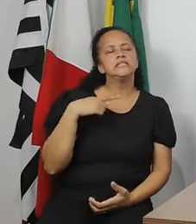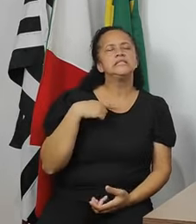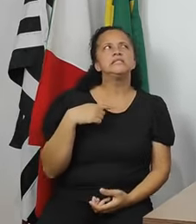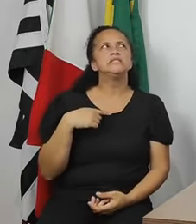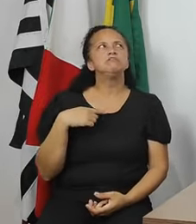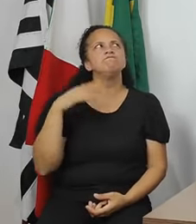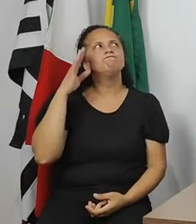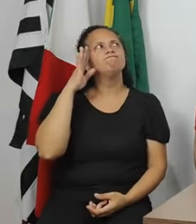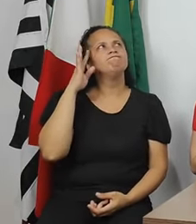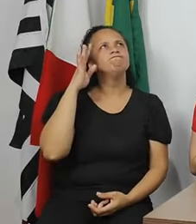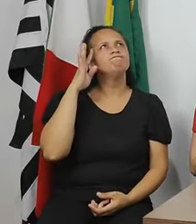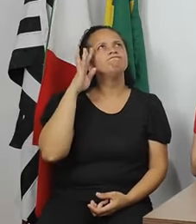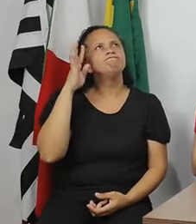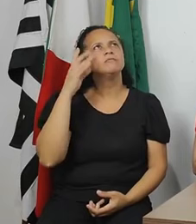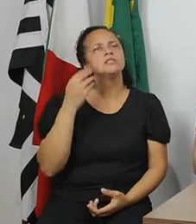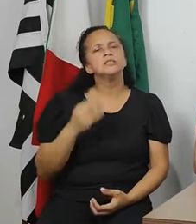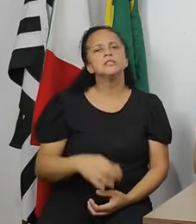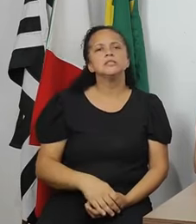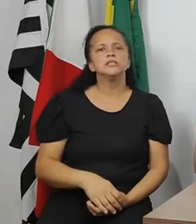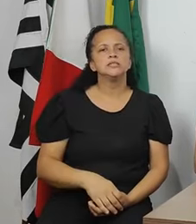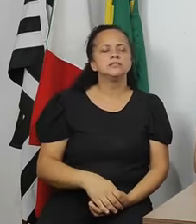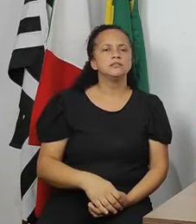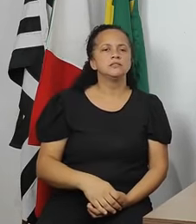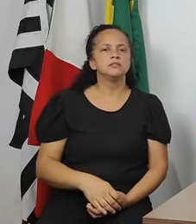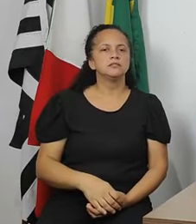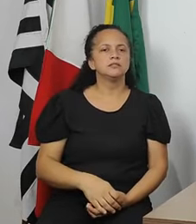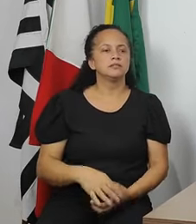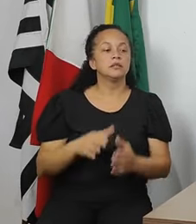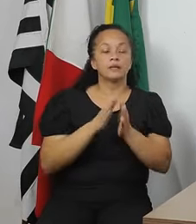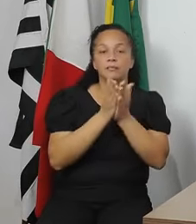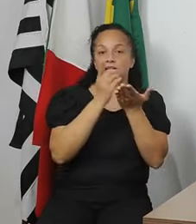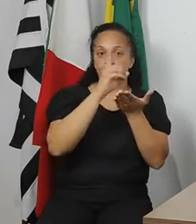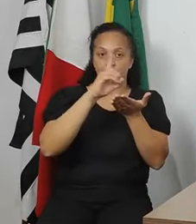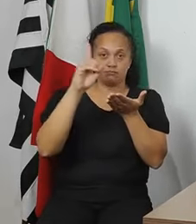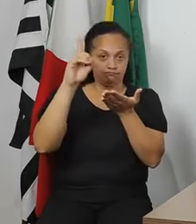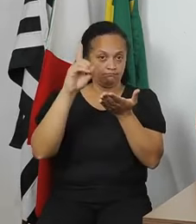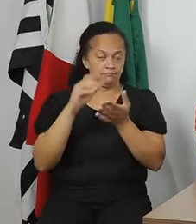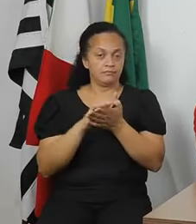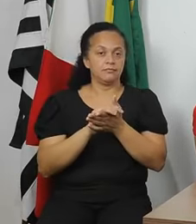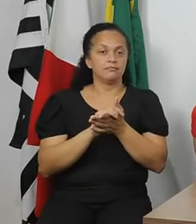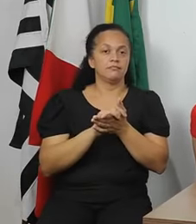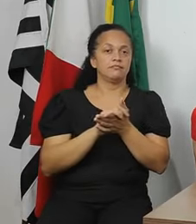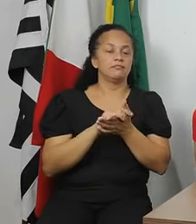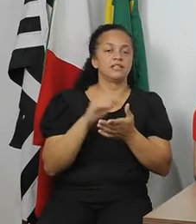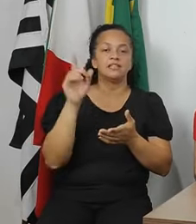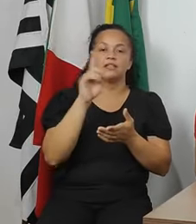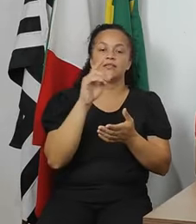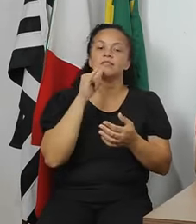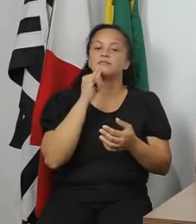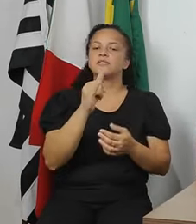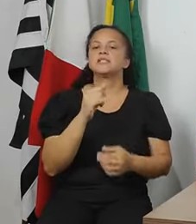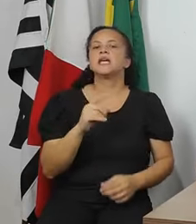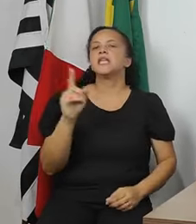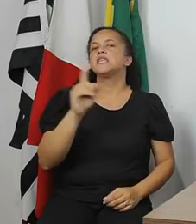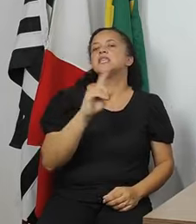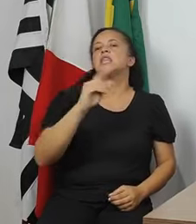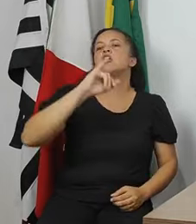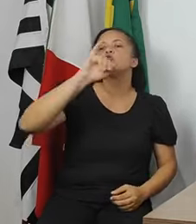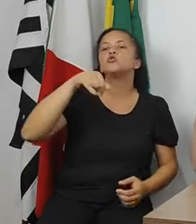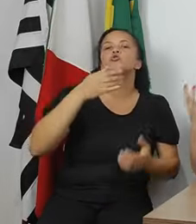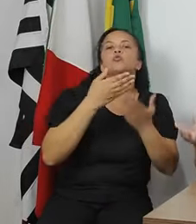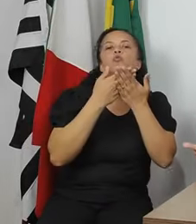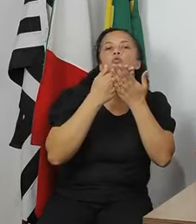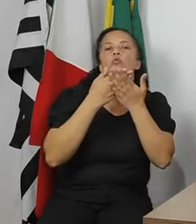ter, no seguinte sentido. A Bíblia não fala que não jejuar é pecado. Né? Assim, a gente não está lá com